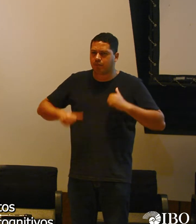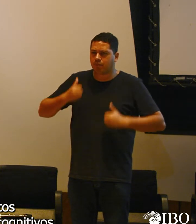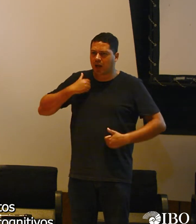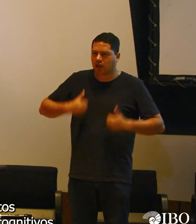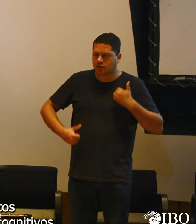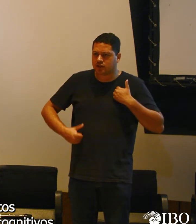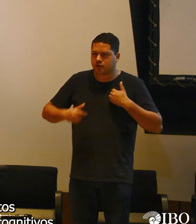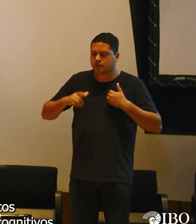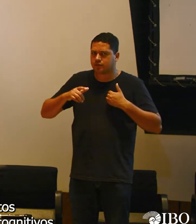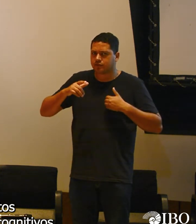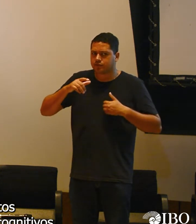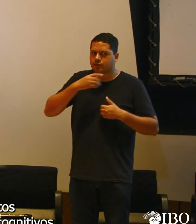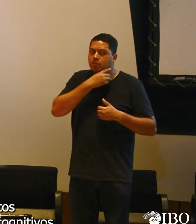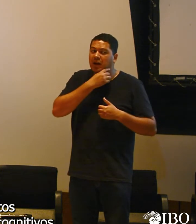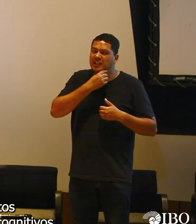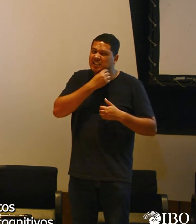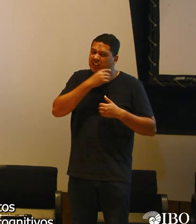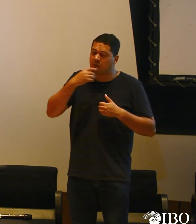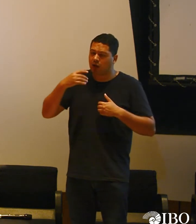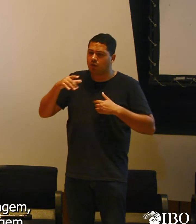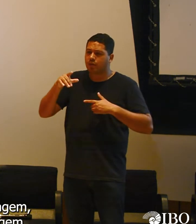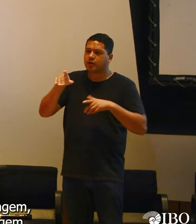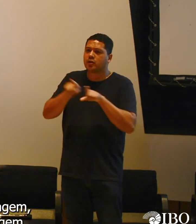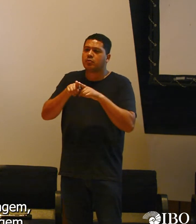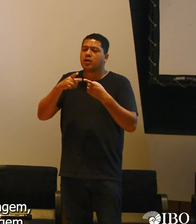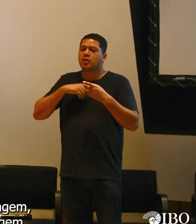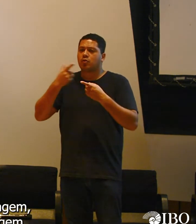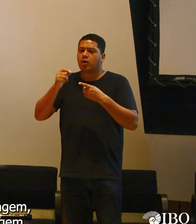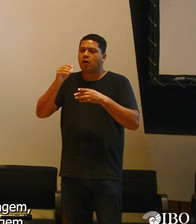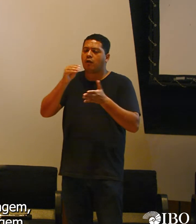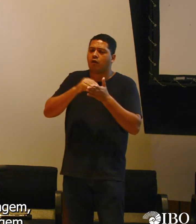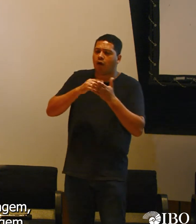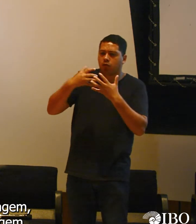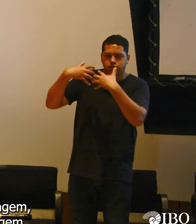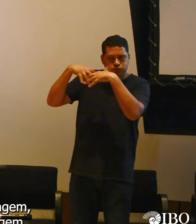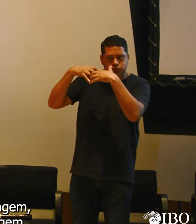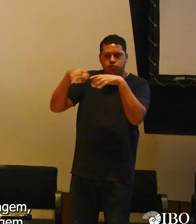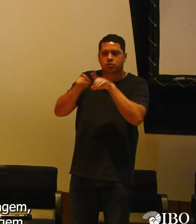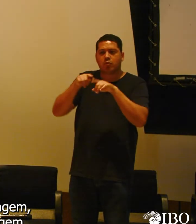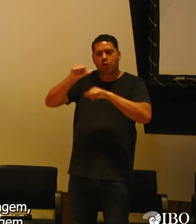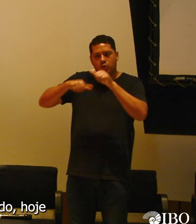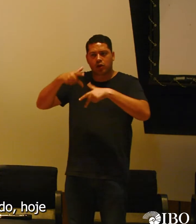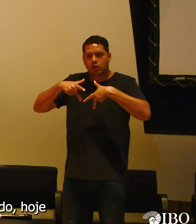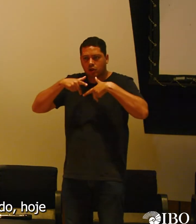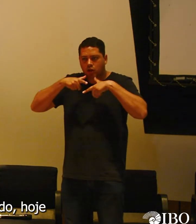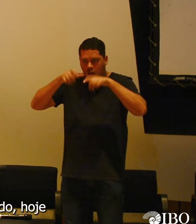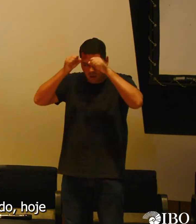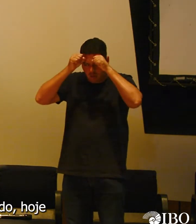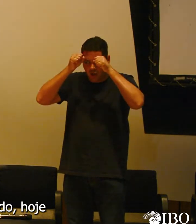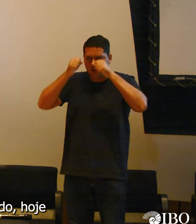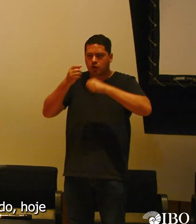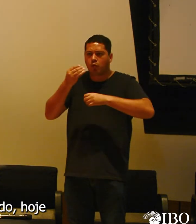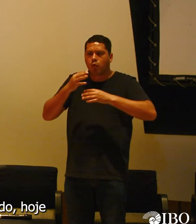comprometimentos como déficits auditivos, visuais, cognitivos, além de alterações da linguagem, comportamento e aprendizagem. Muito a tecnologia